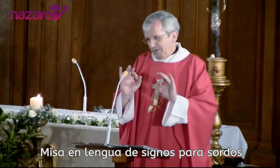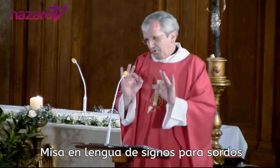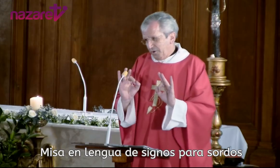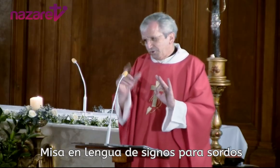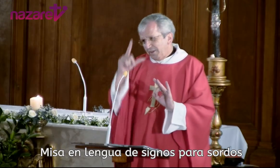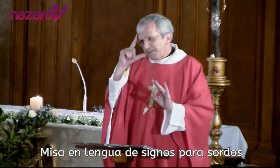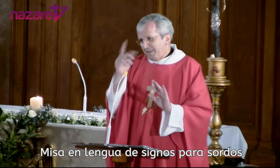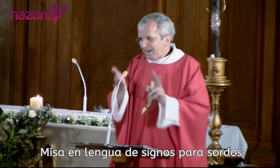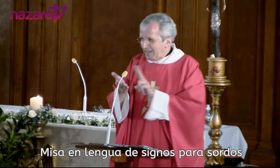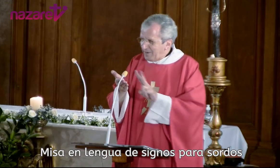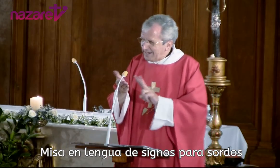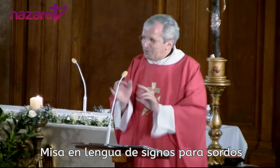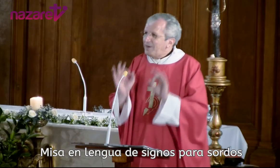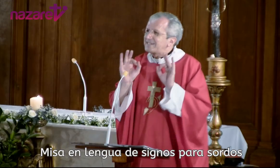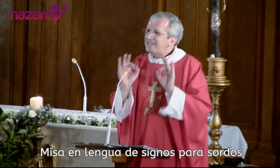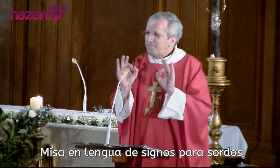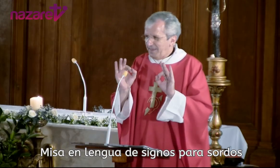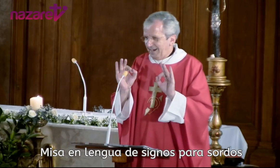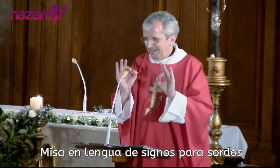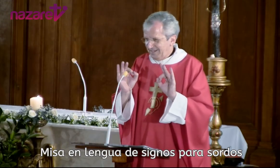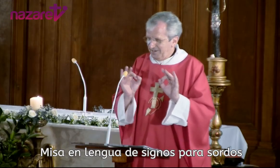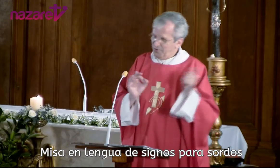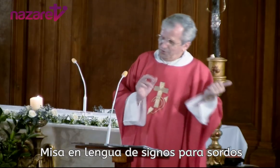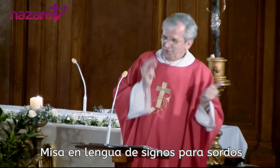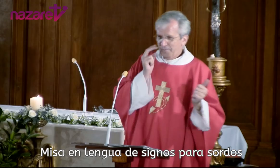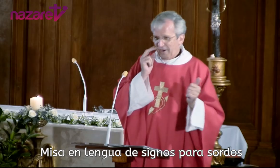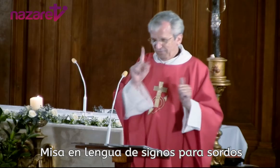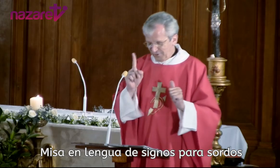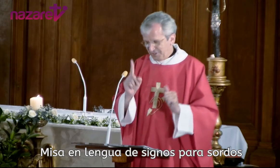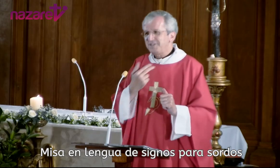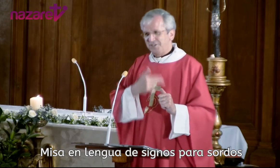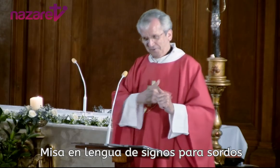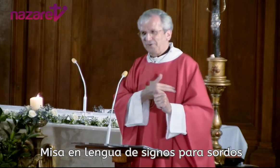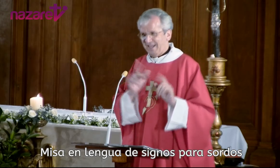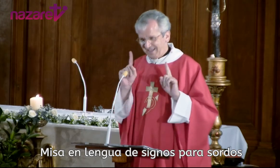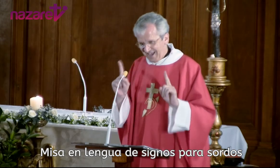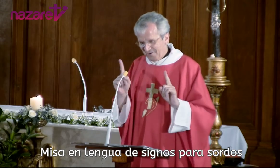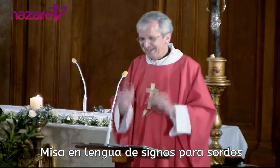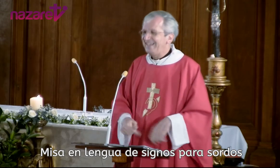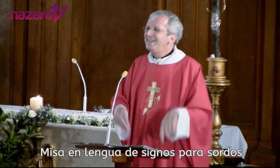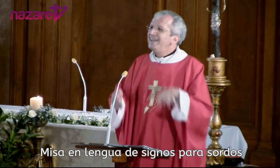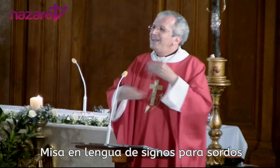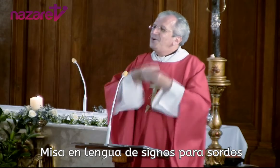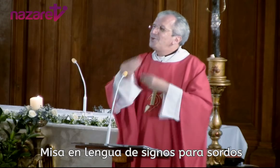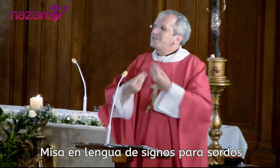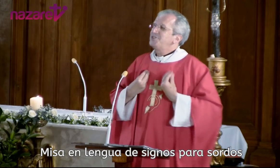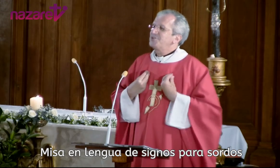Hoy es un día especial, que hay unas lecturas especiales, no por Alfons, sino por Santiago. Los Hechos de